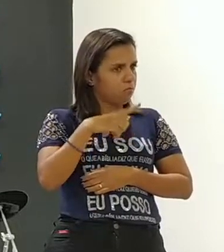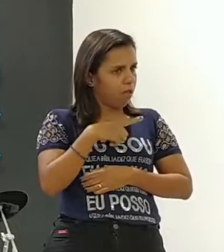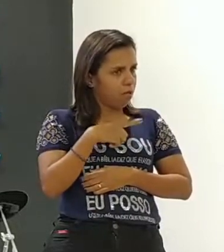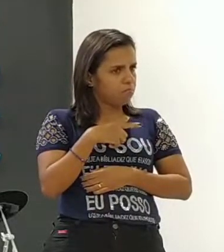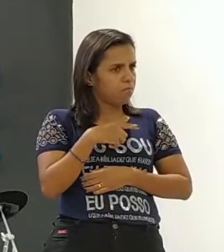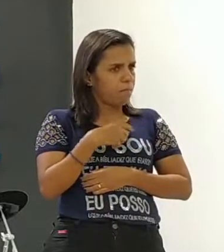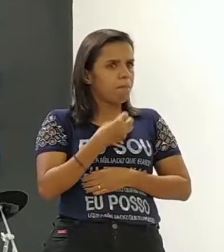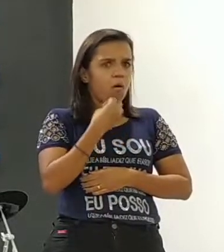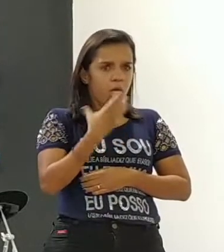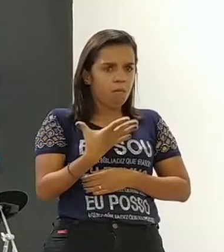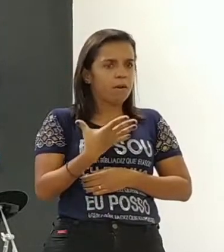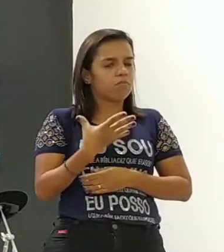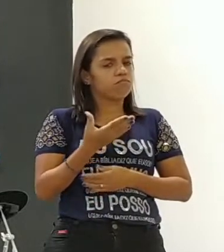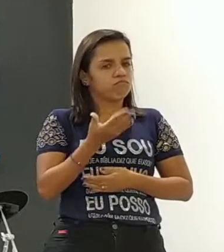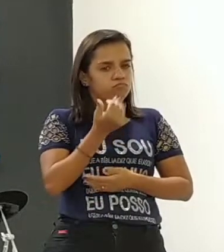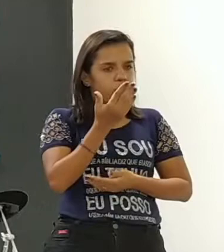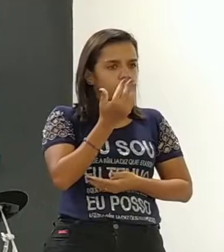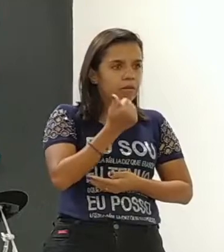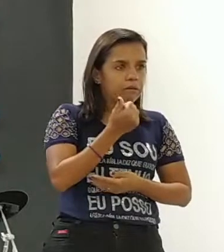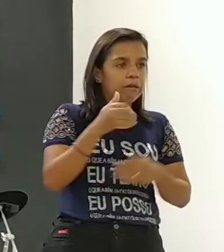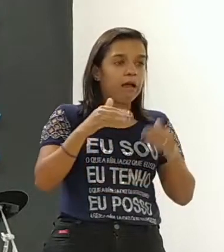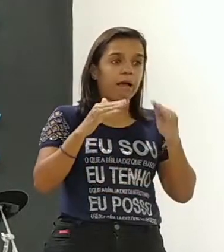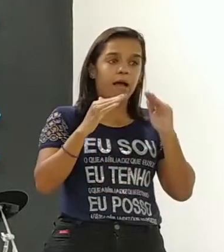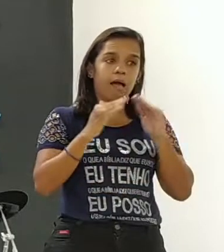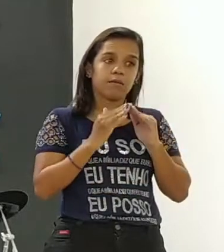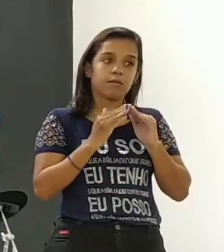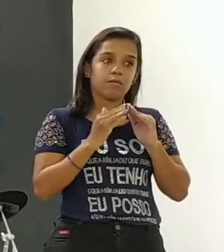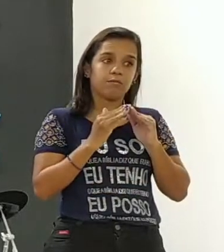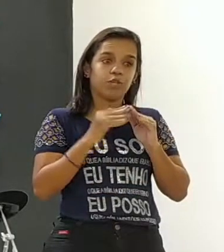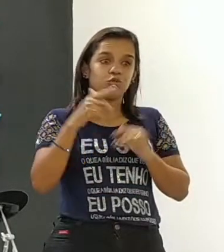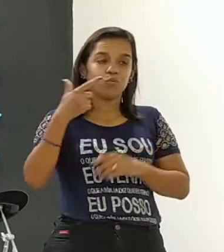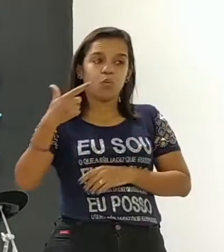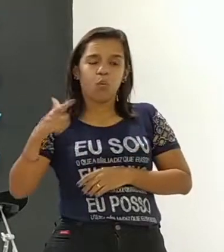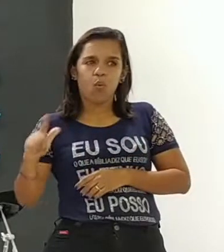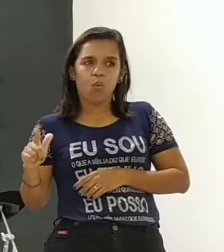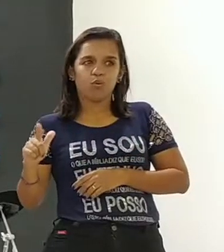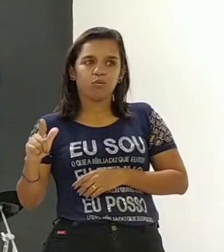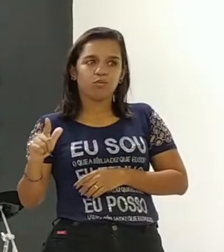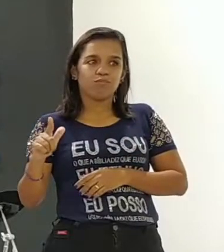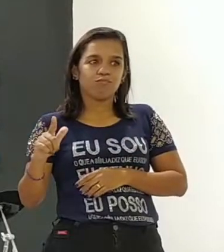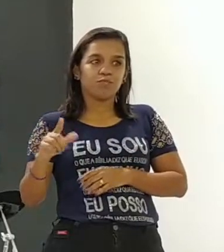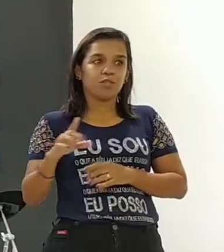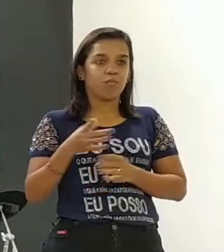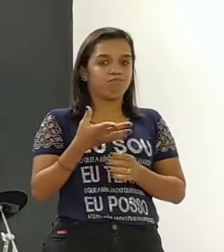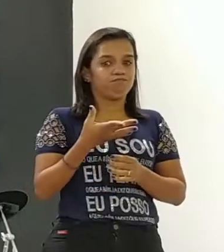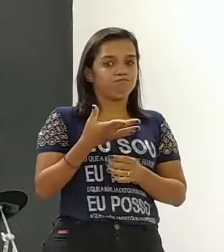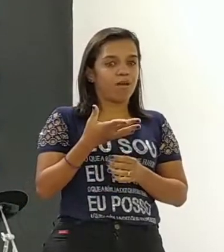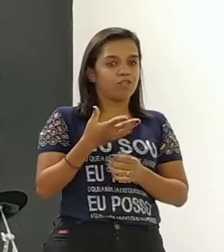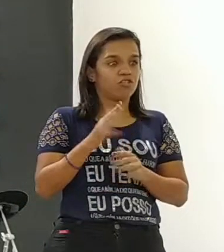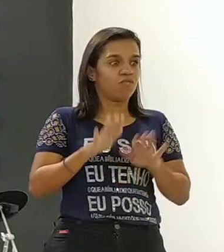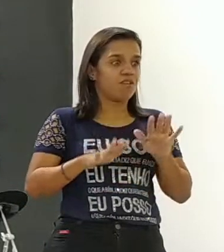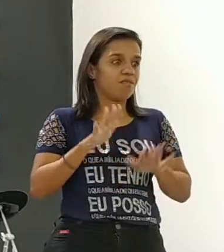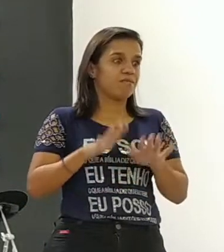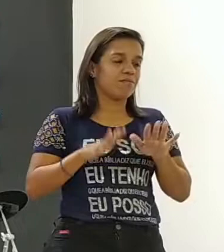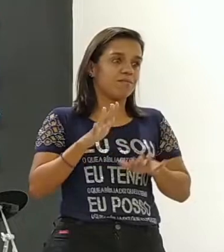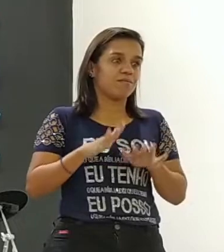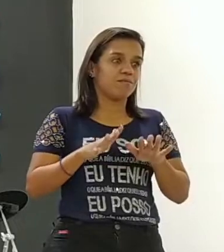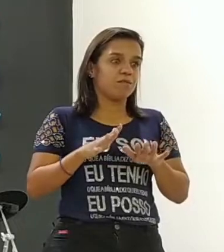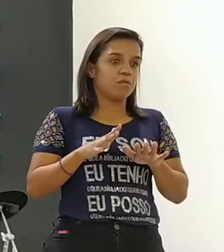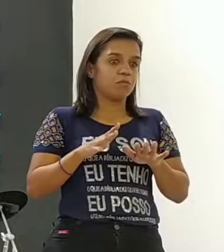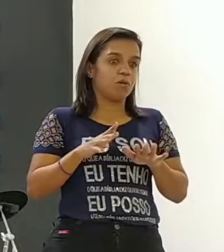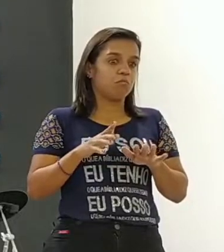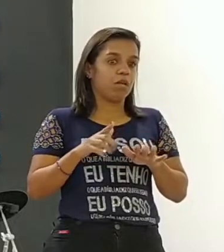minha casa. Mas por outro lado, o que eu deixo de ganhar, por não